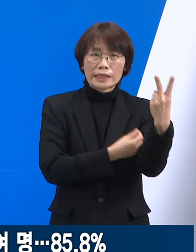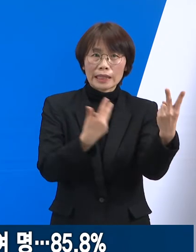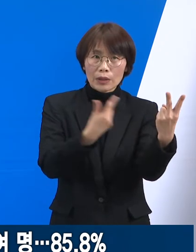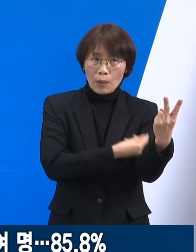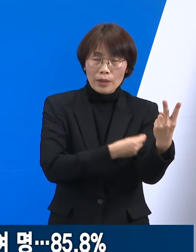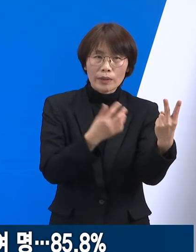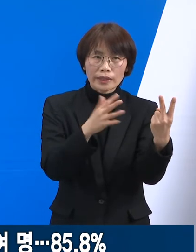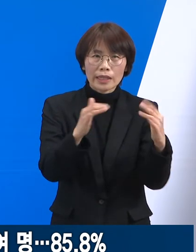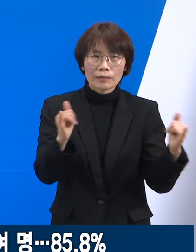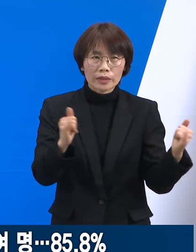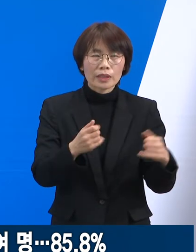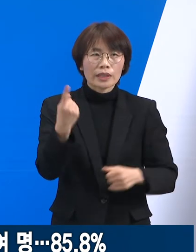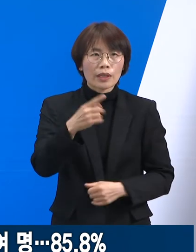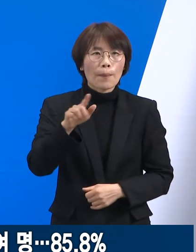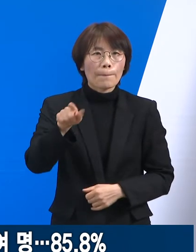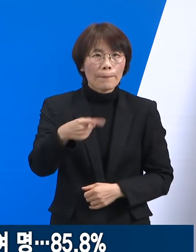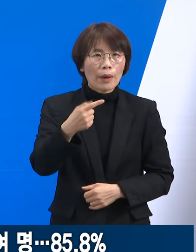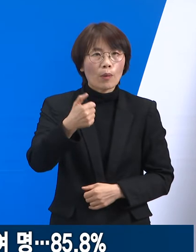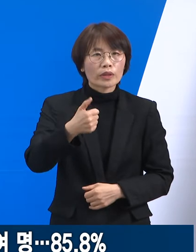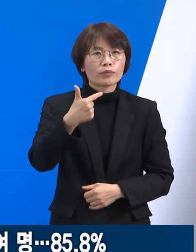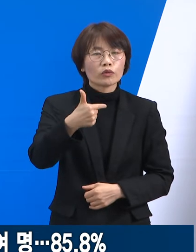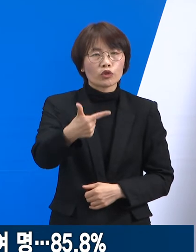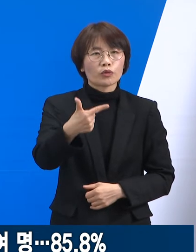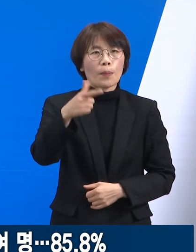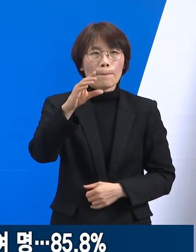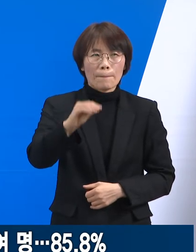사람은 총 1,156만